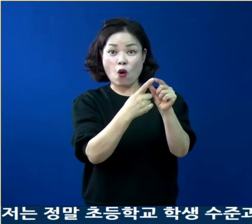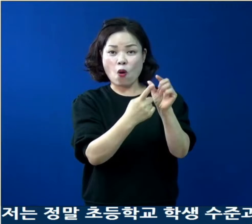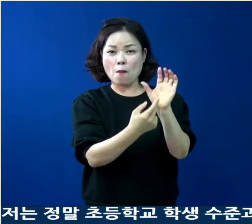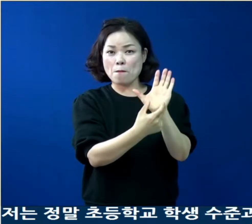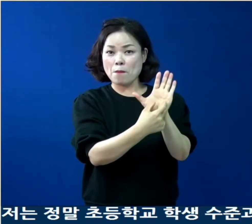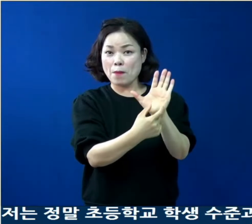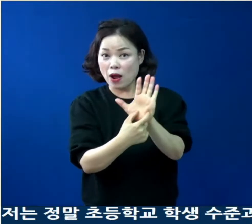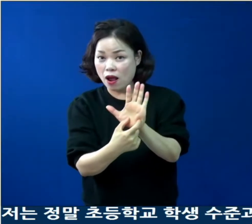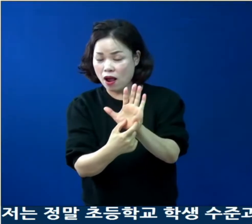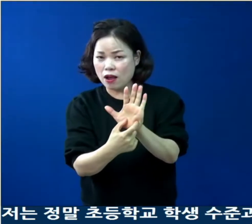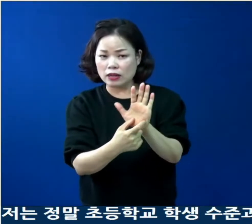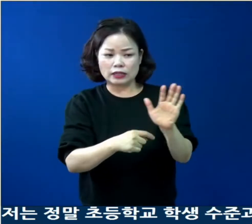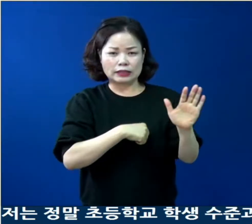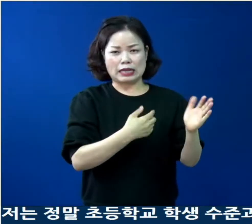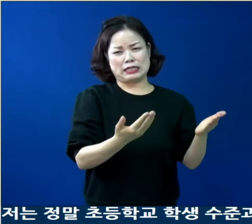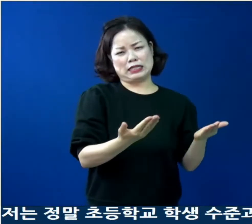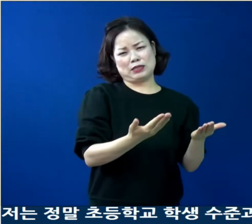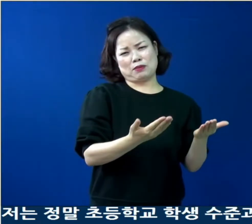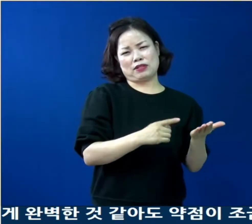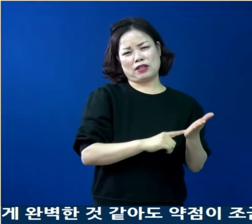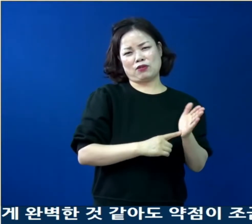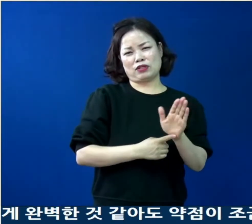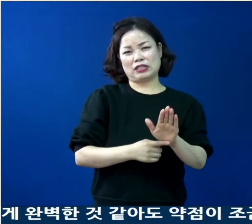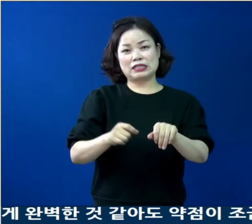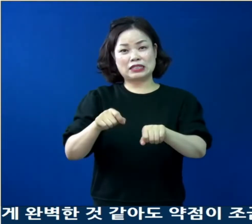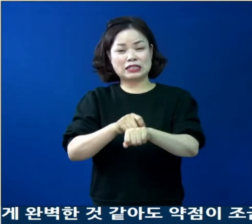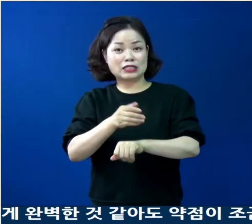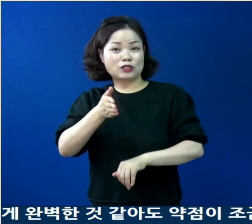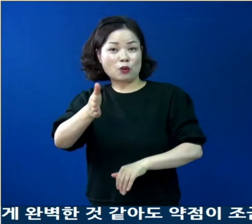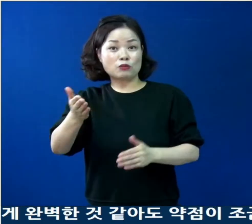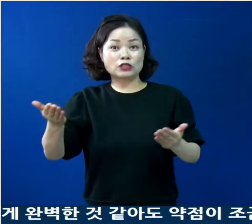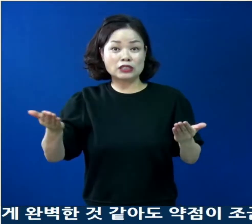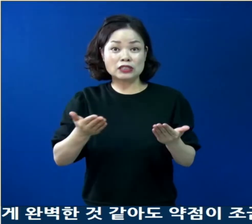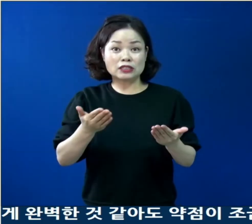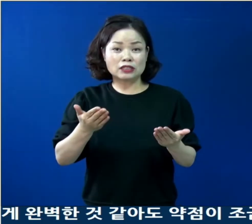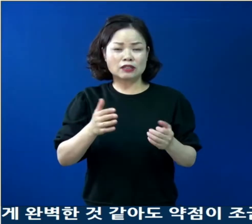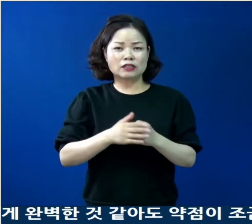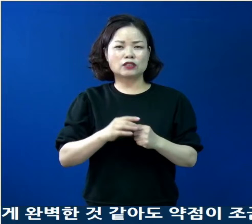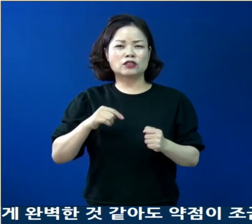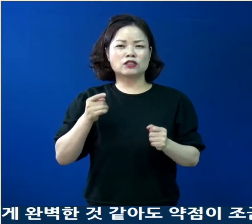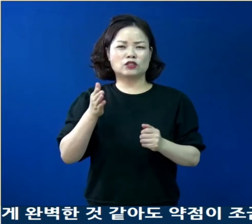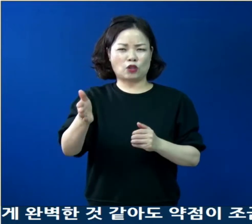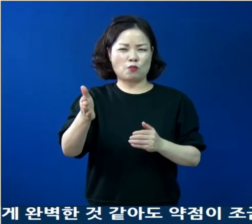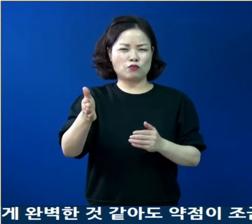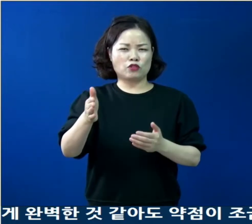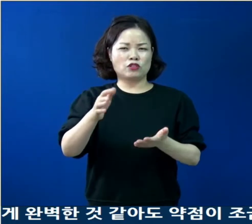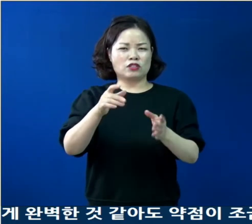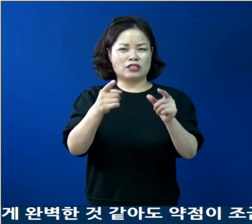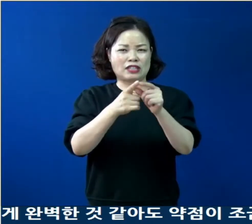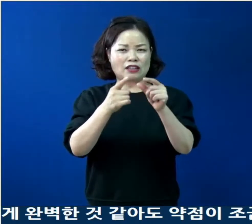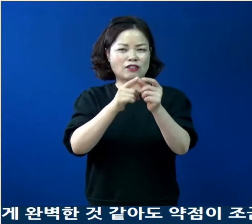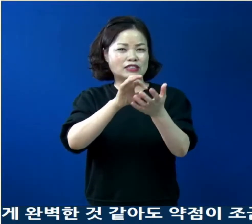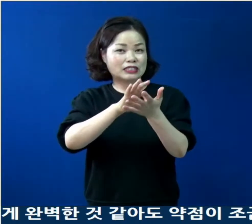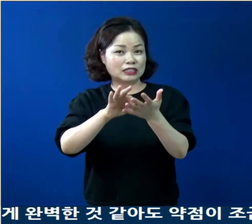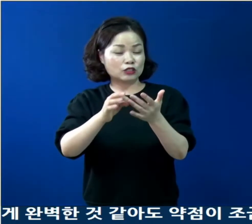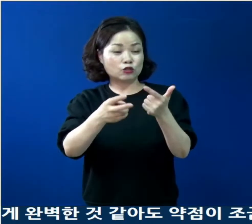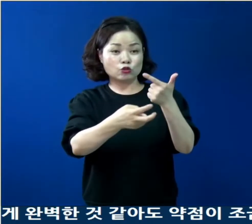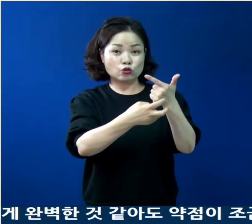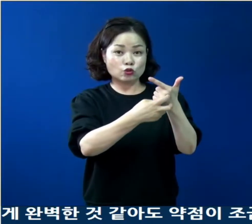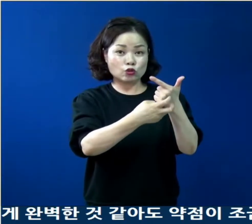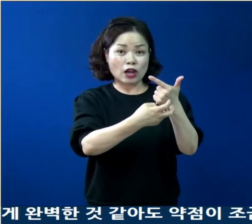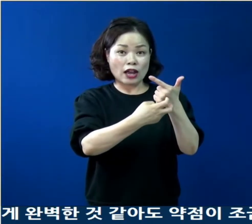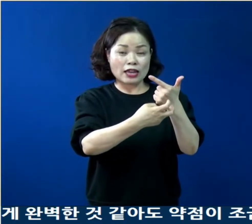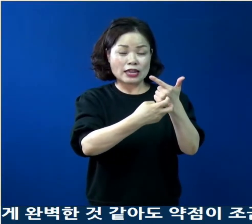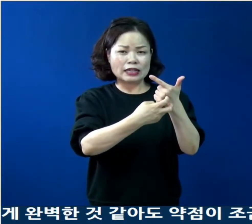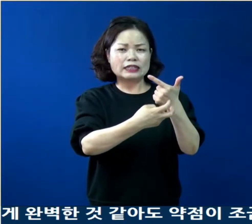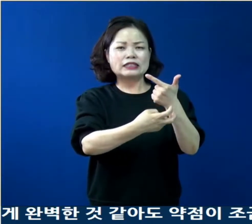자기 말에는 직업이 나오게 되어 있습니다. 특별히 전문직에 있는 사람들은요, 전문 용어들이 튀어나오죠. 여기서 말하는 누가의 의학